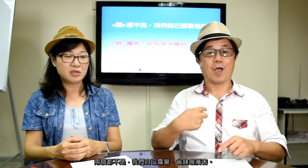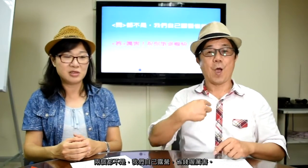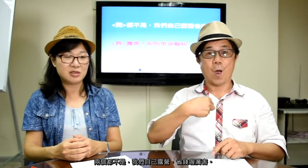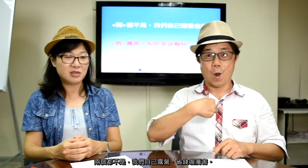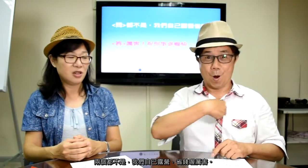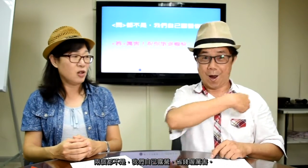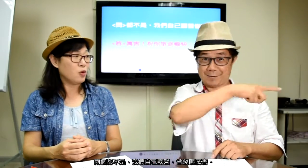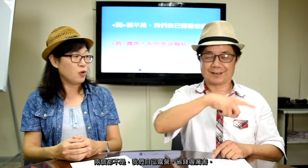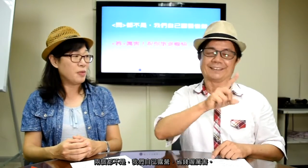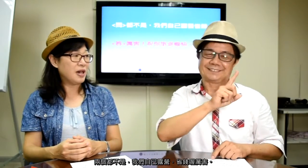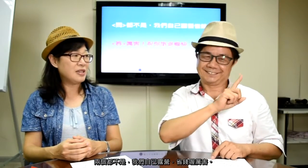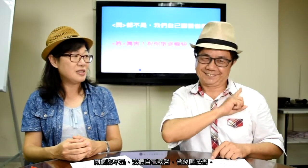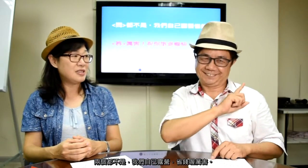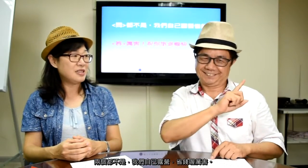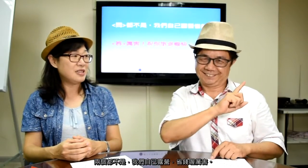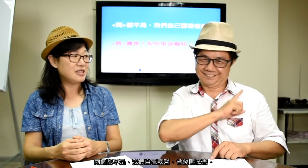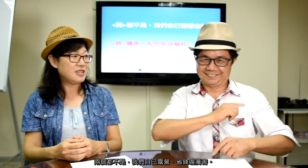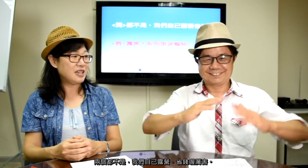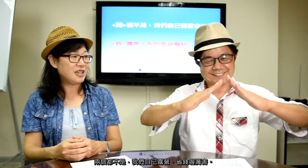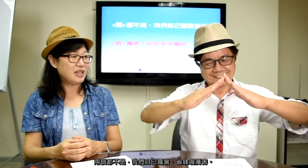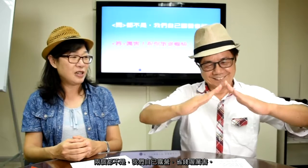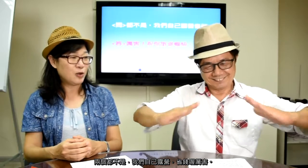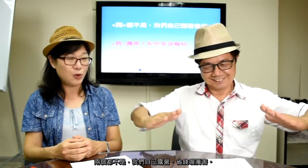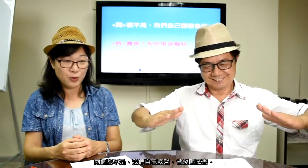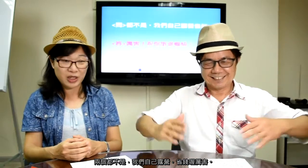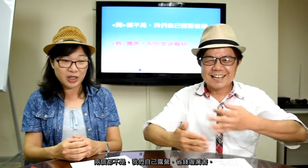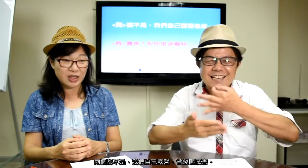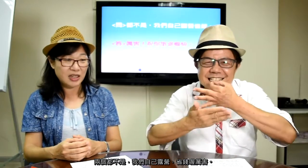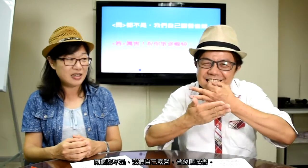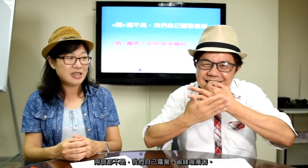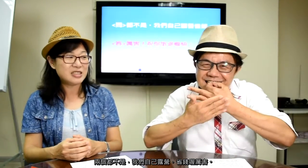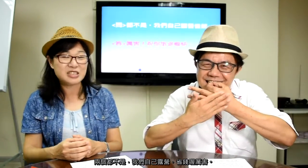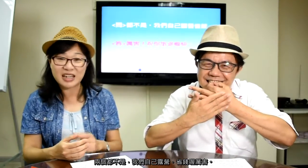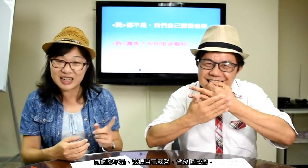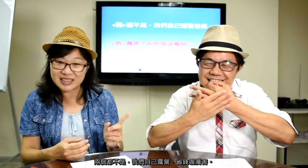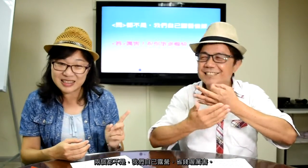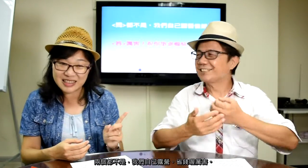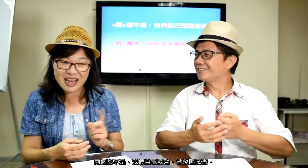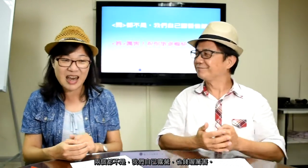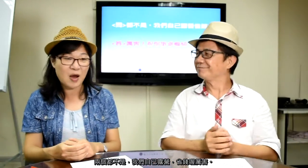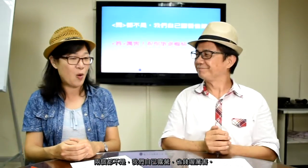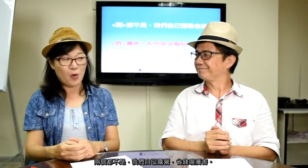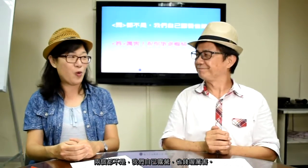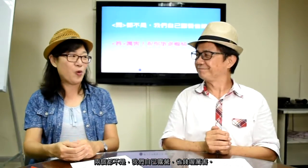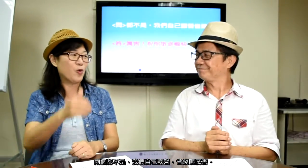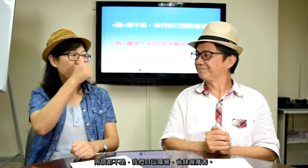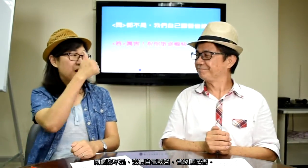是，我们自己露营省钱哦，